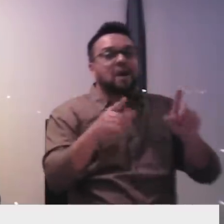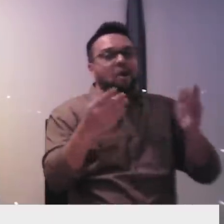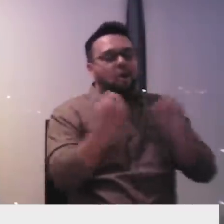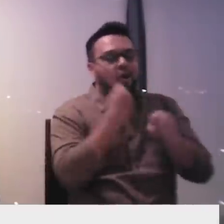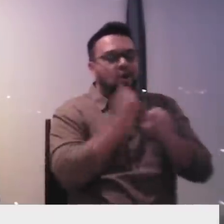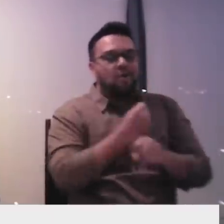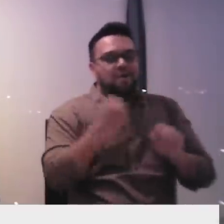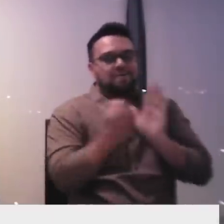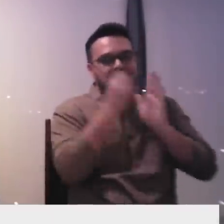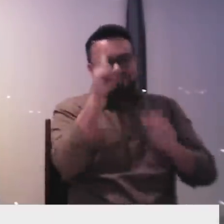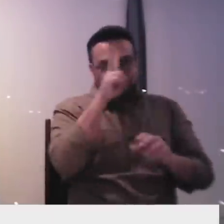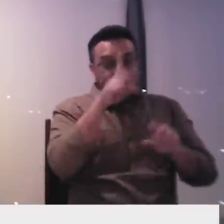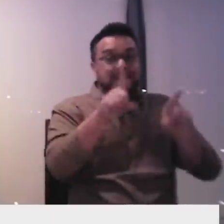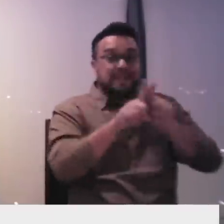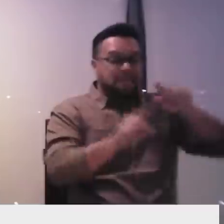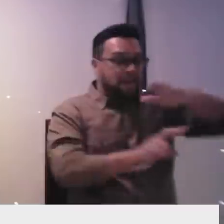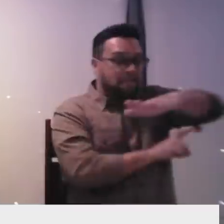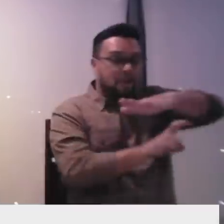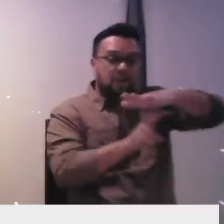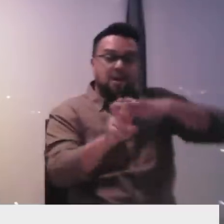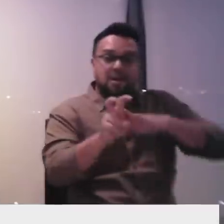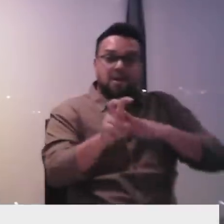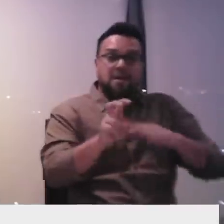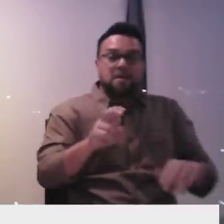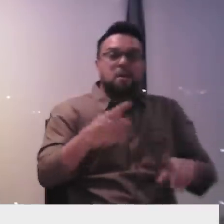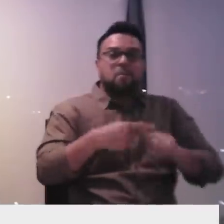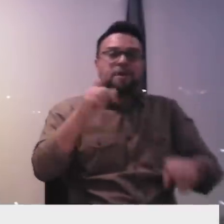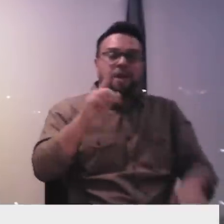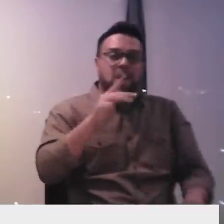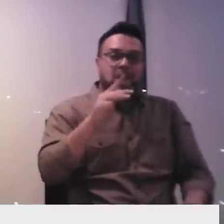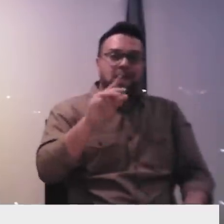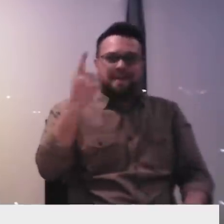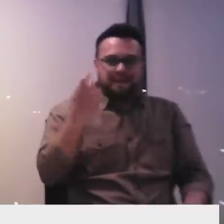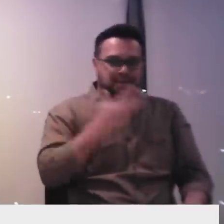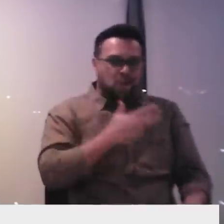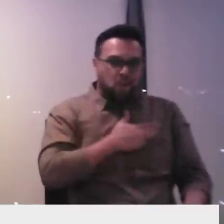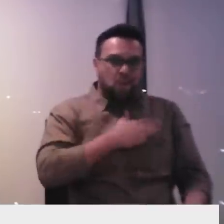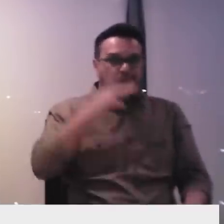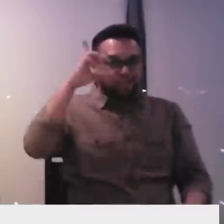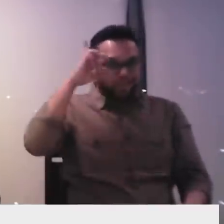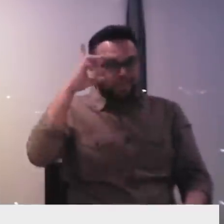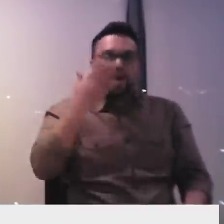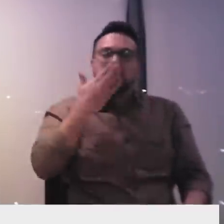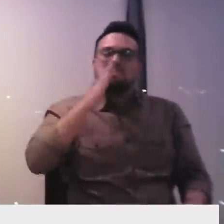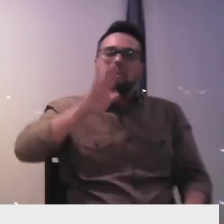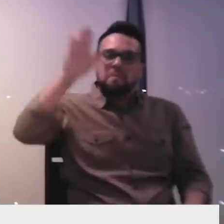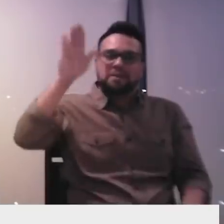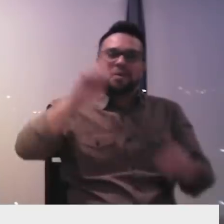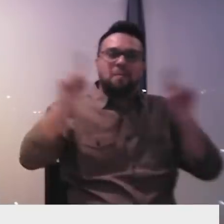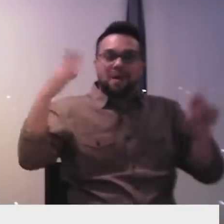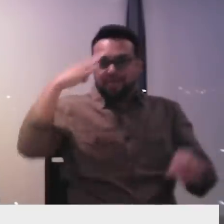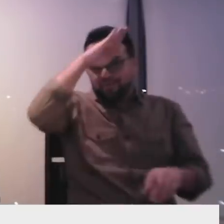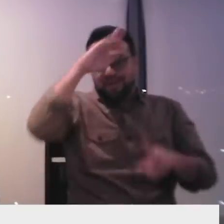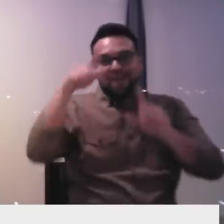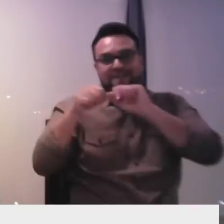ser a do metrô de Belo Horizonte. Prometida pelo governo Lula, prometida pelo governo da Dilma e vai ser realizada pelo governo